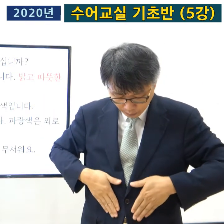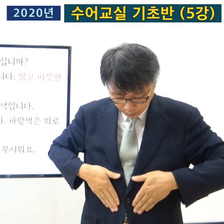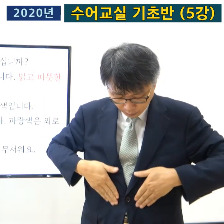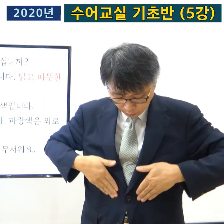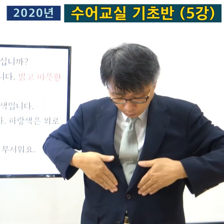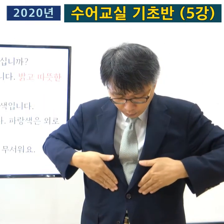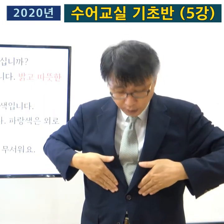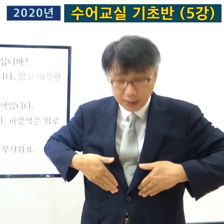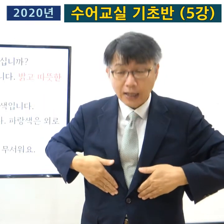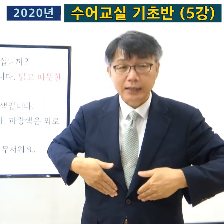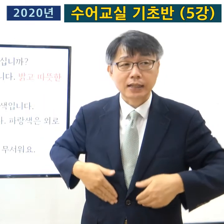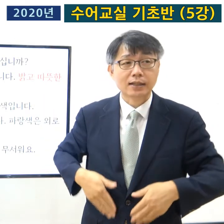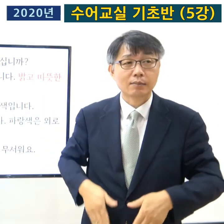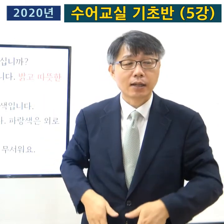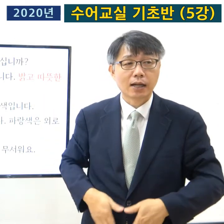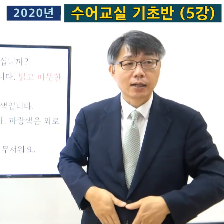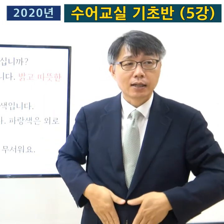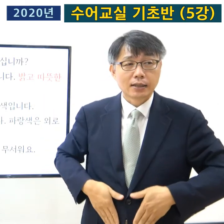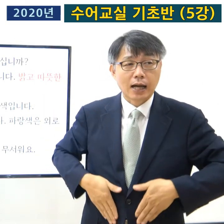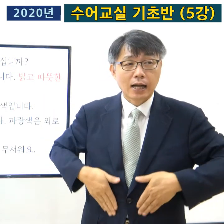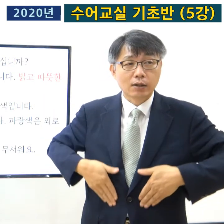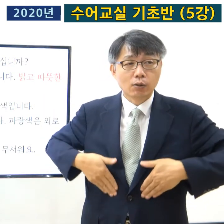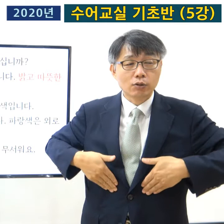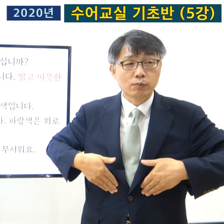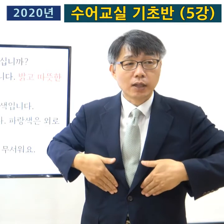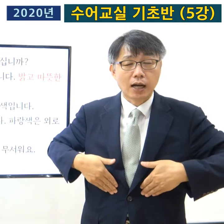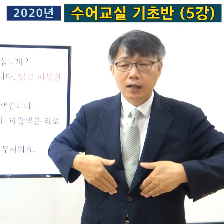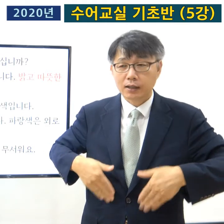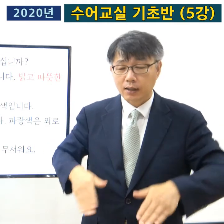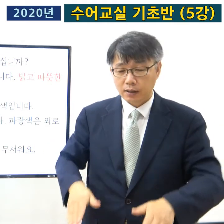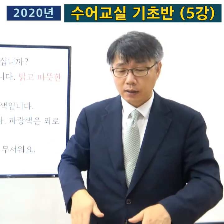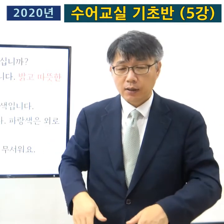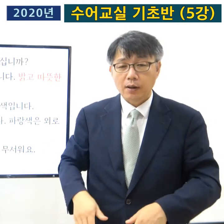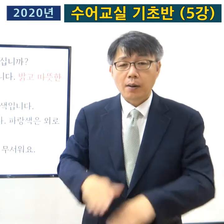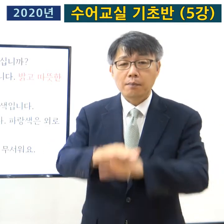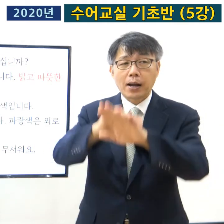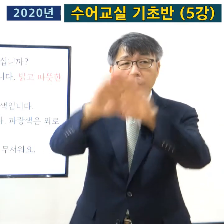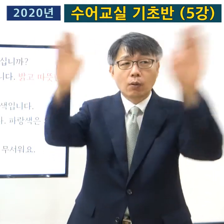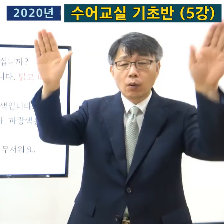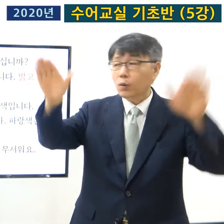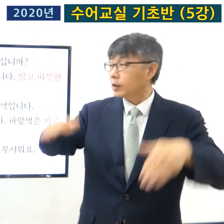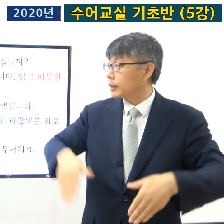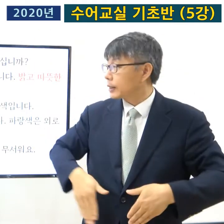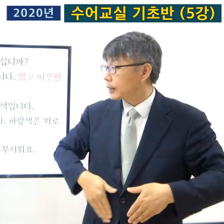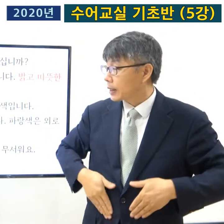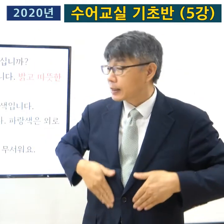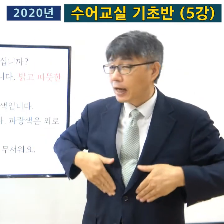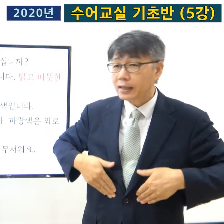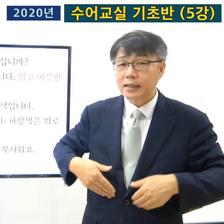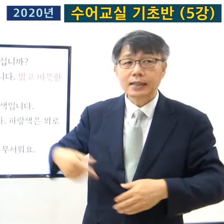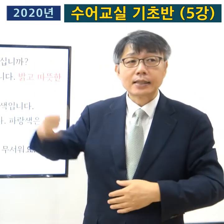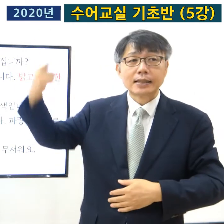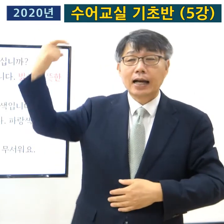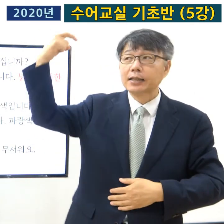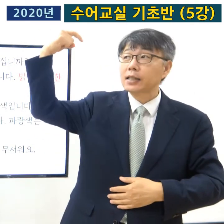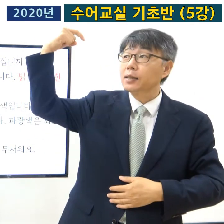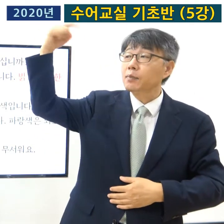이렇게 올라오면 따뜻합니다. 살짝 올려줍니다. 네. 밝고 따뜻한 자 느낌